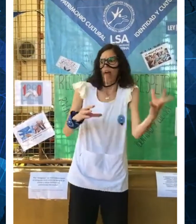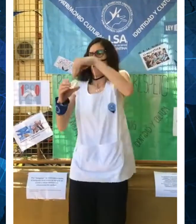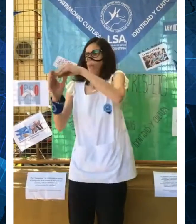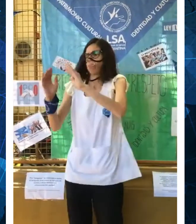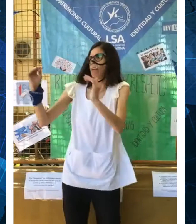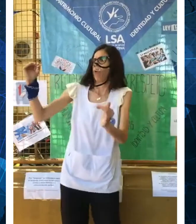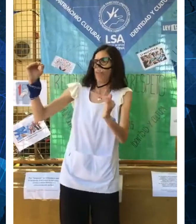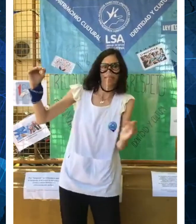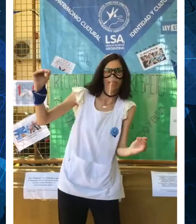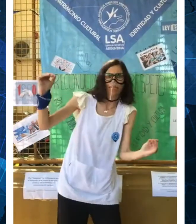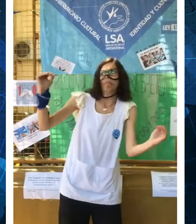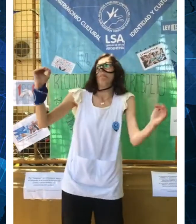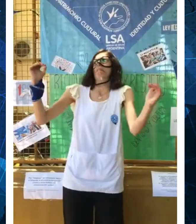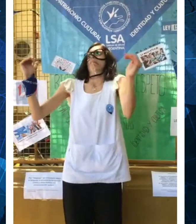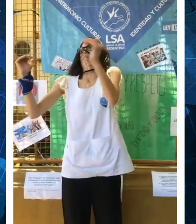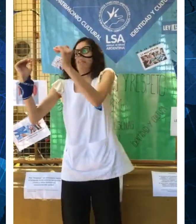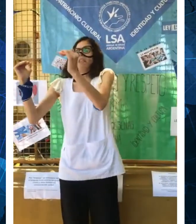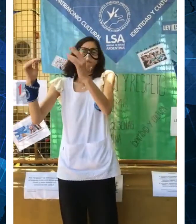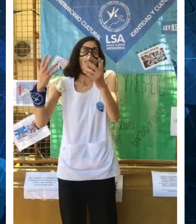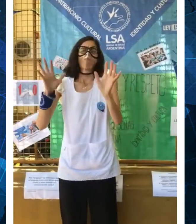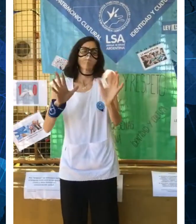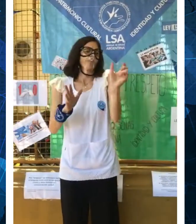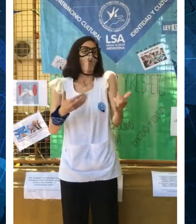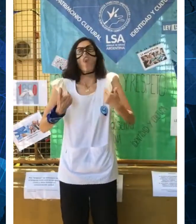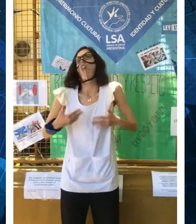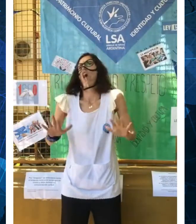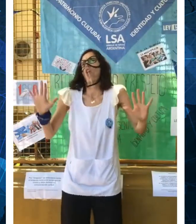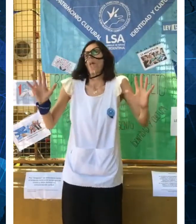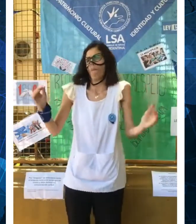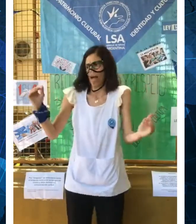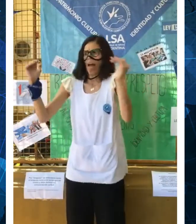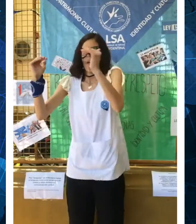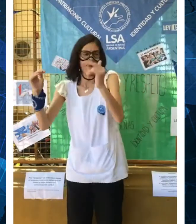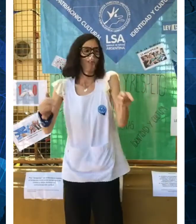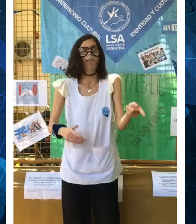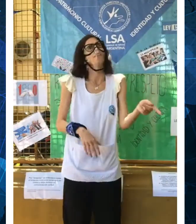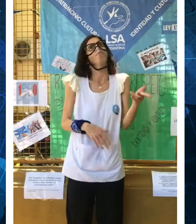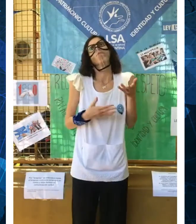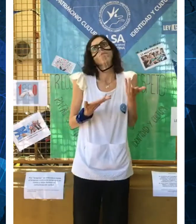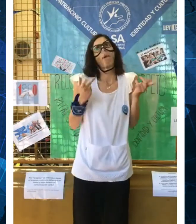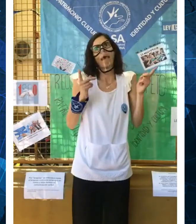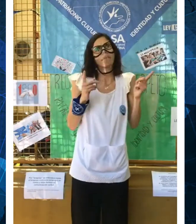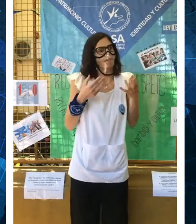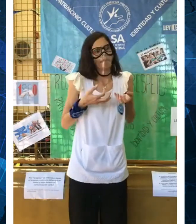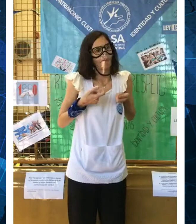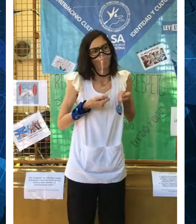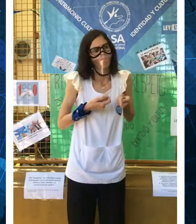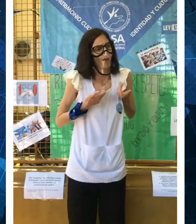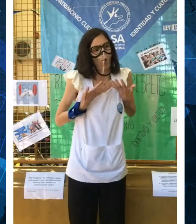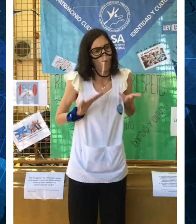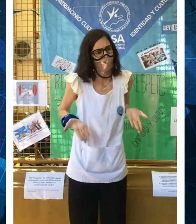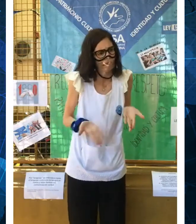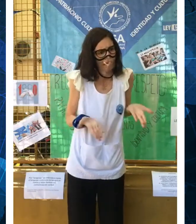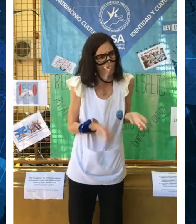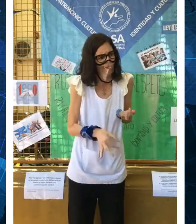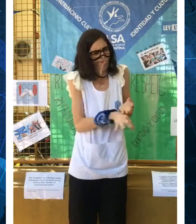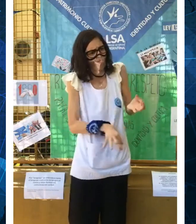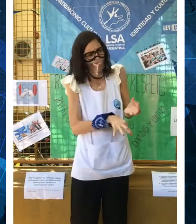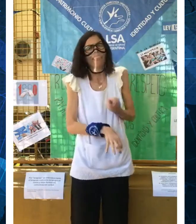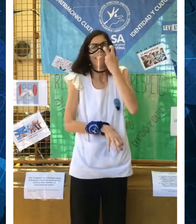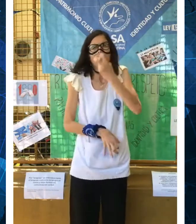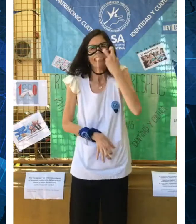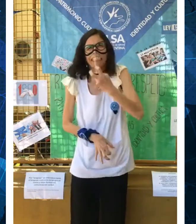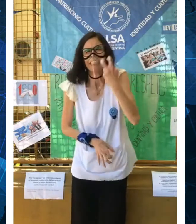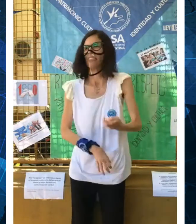hay que buscar la manera de que puedan adaptarse y llegar a adaptarse a ser normales como en la comunidad de